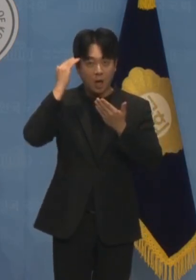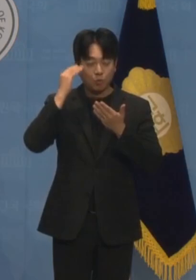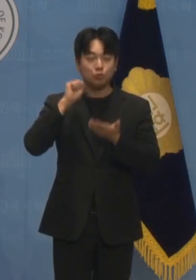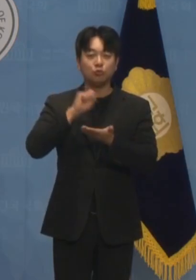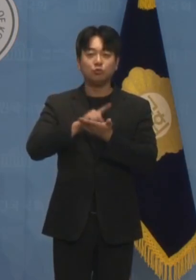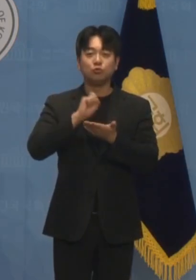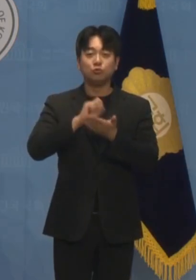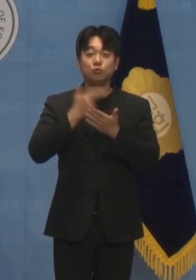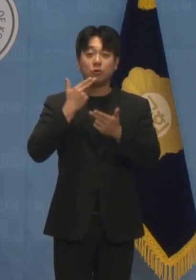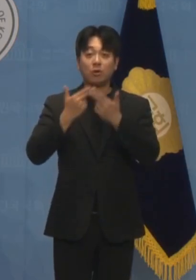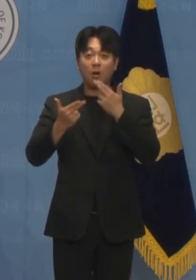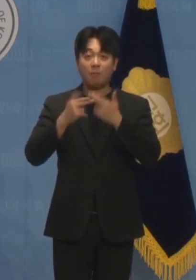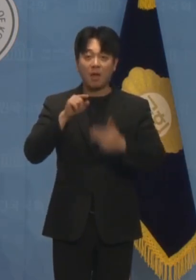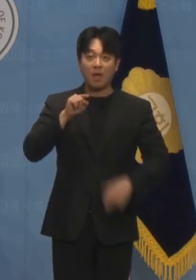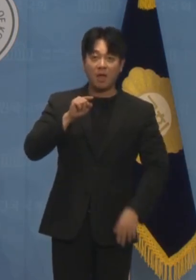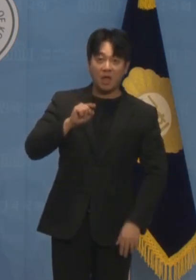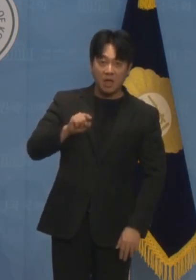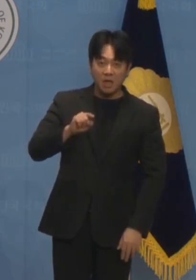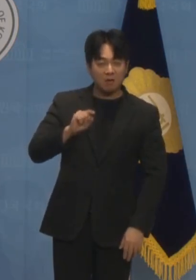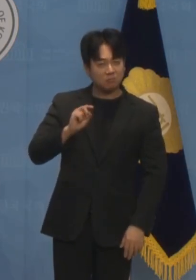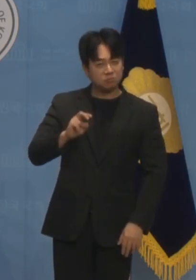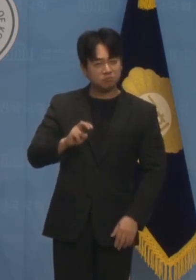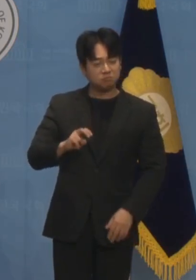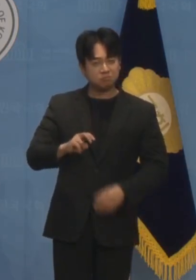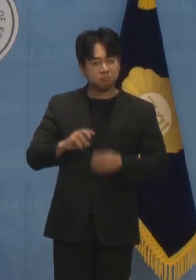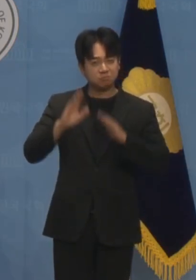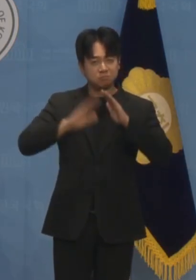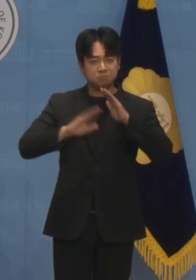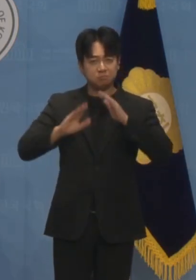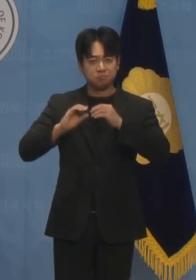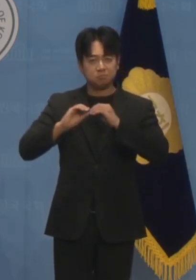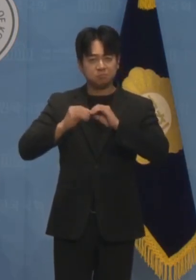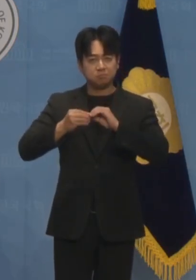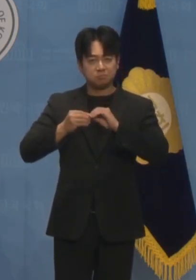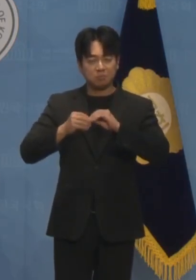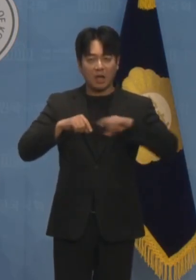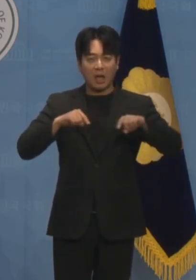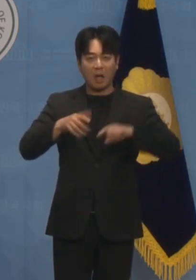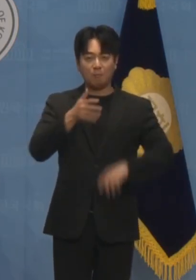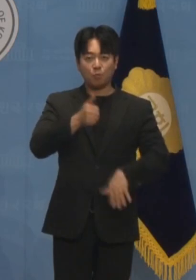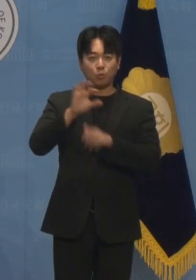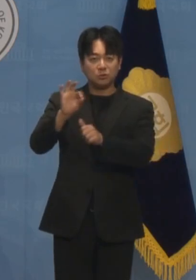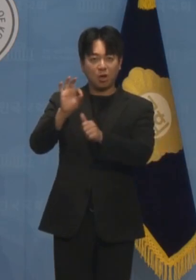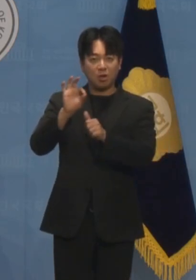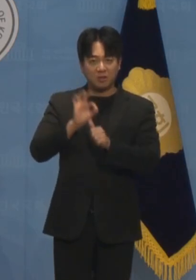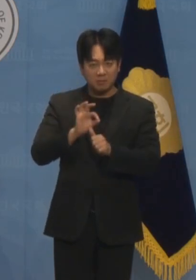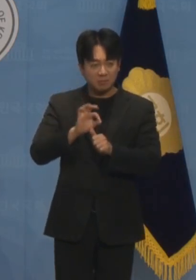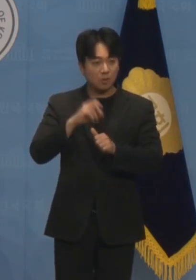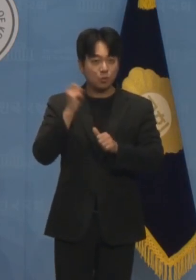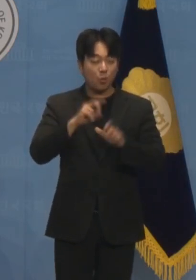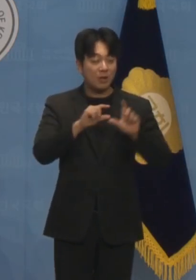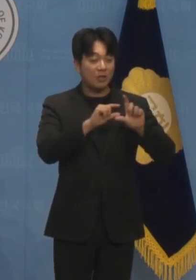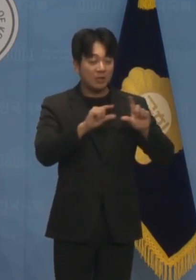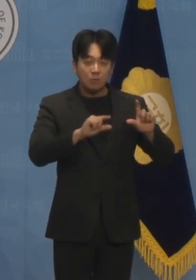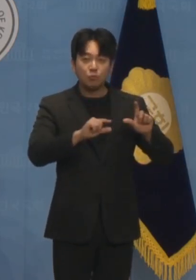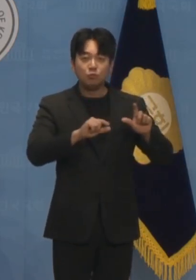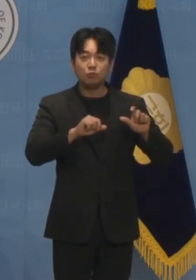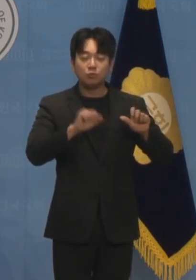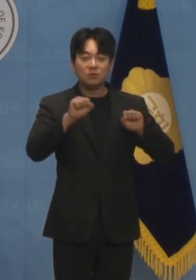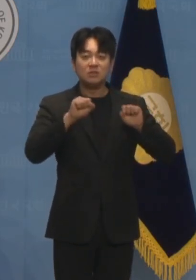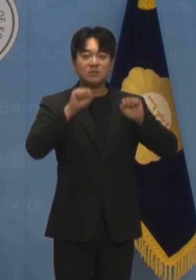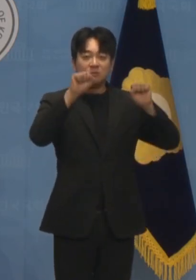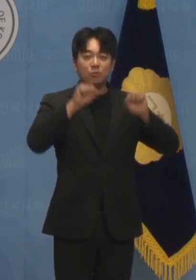불공정하고 독단적인 감독 선임, 대한체육회와 일부 종목별 체육단체 회장의 갑질과